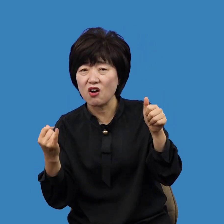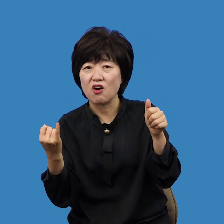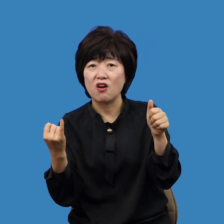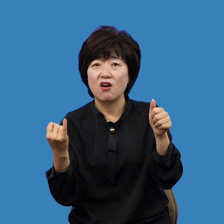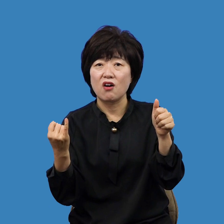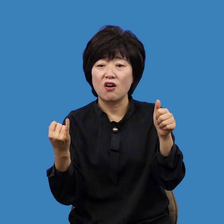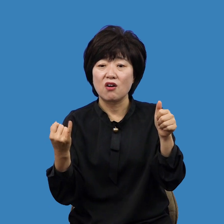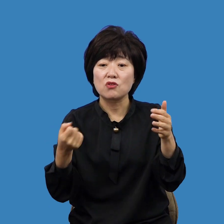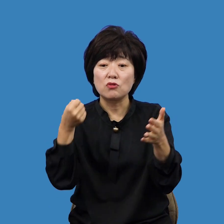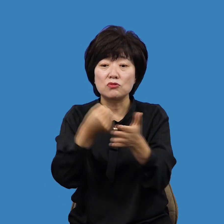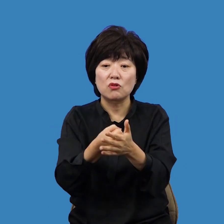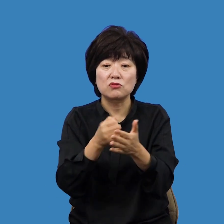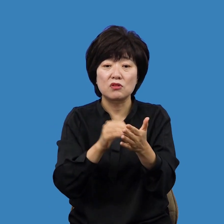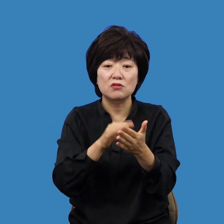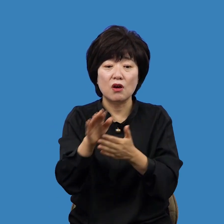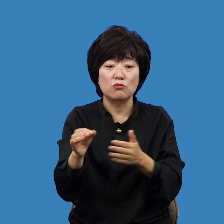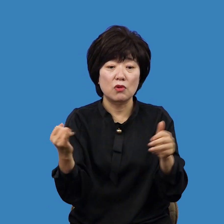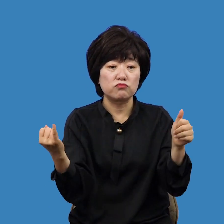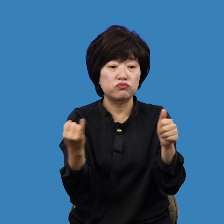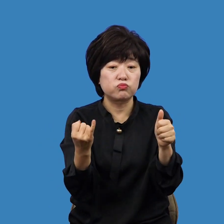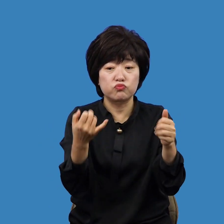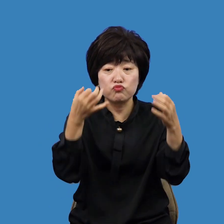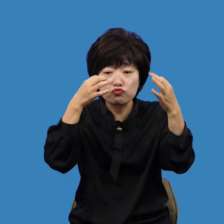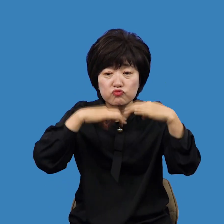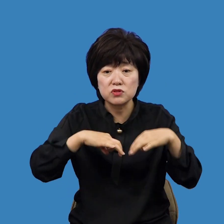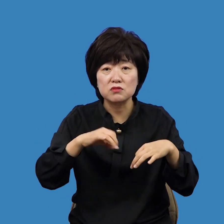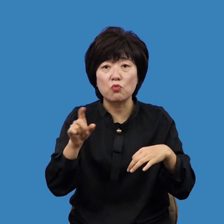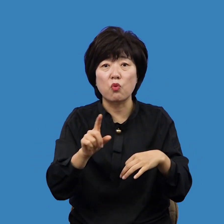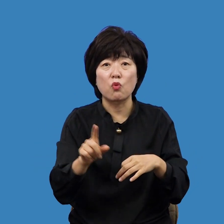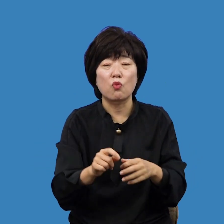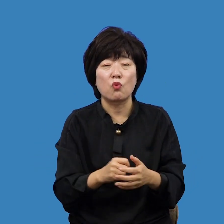결정된다고 한들 그것이 부부관계에 유익이 있습니까?